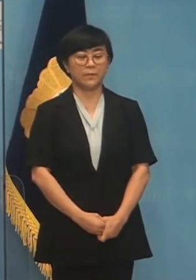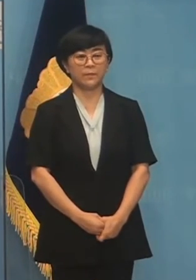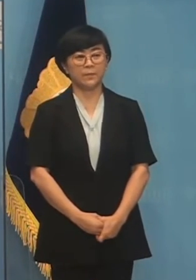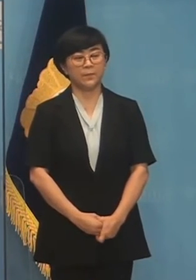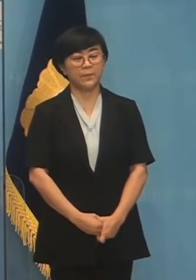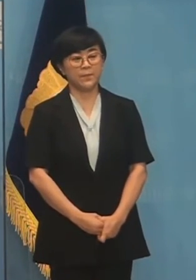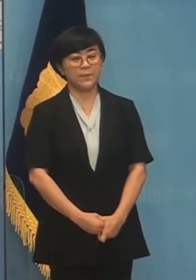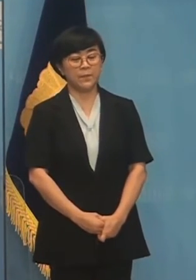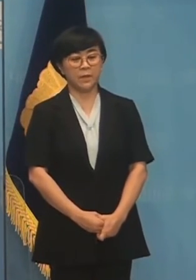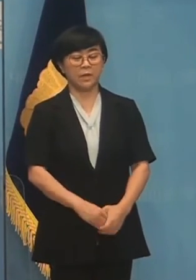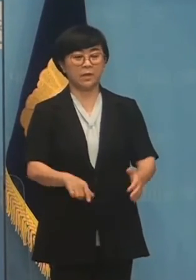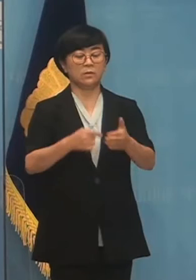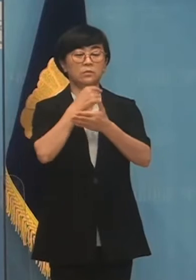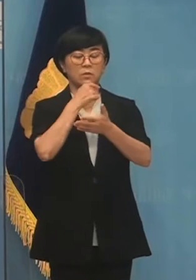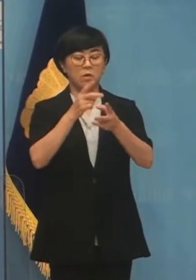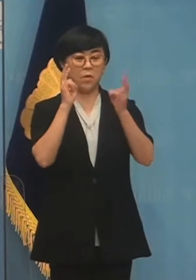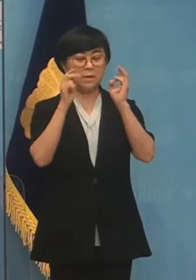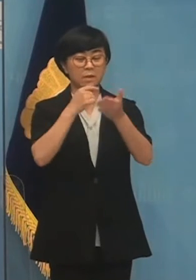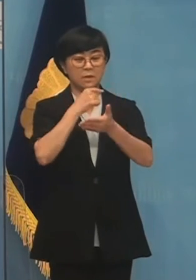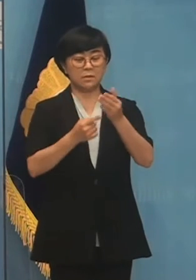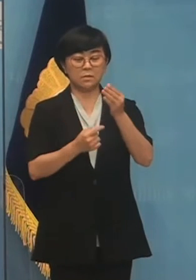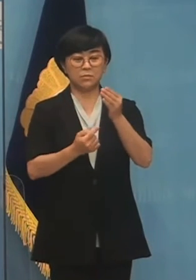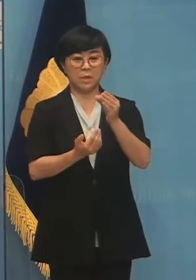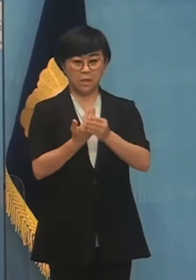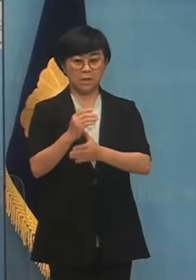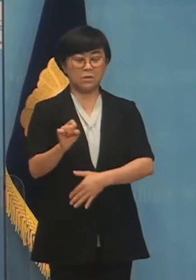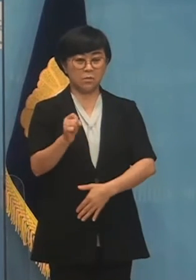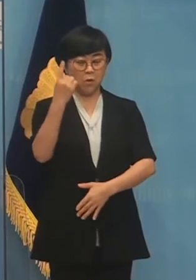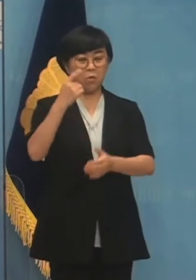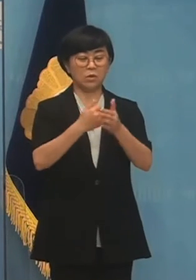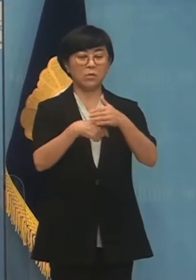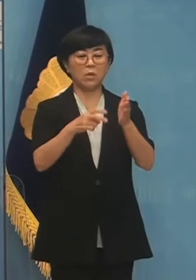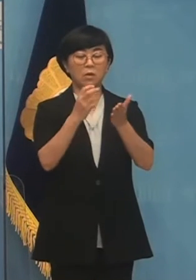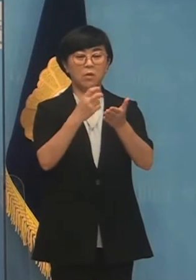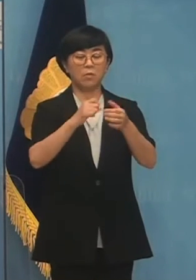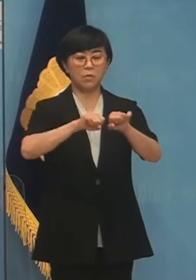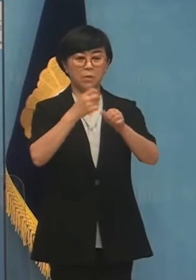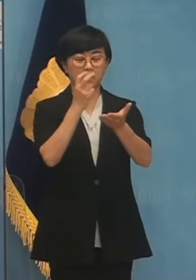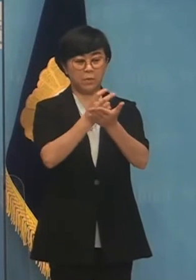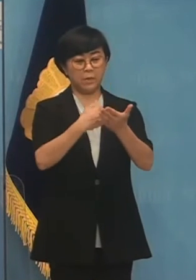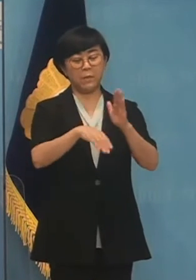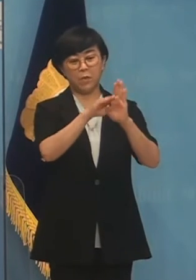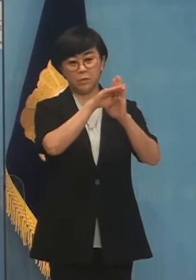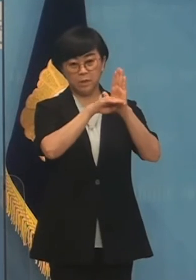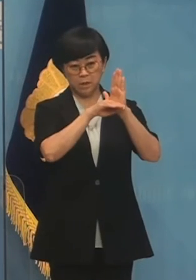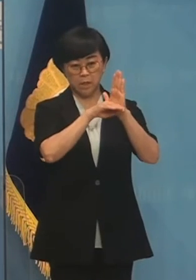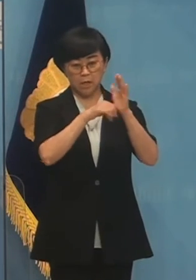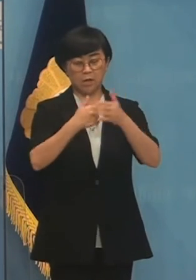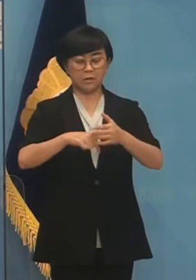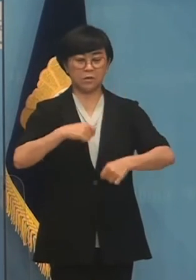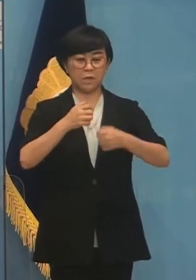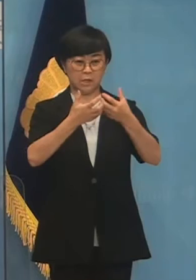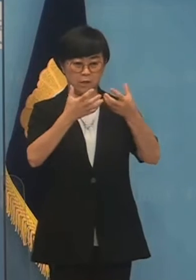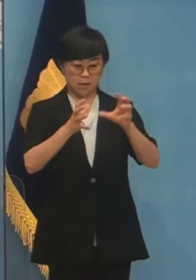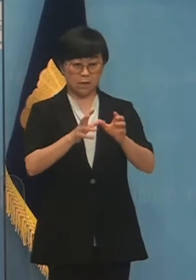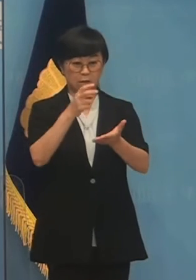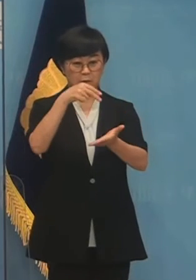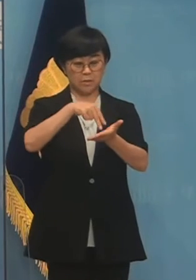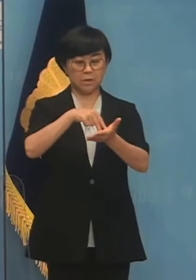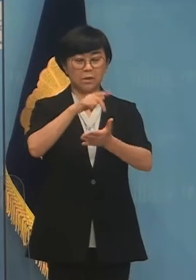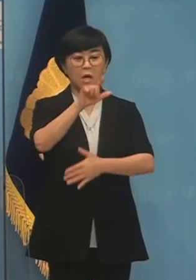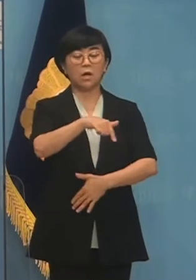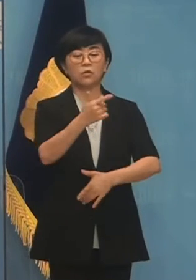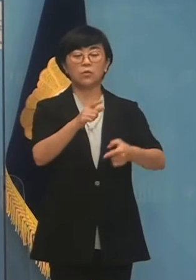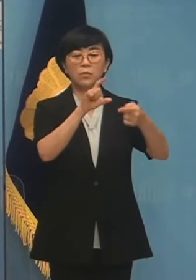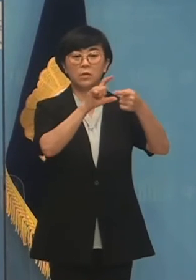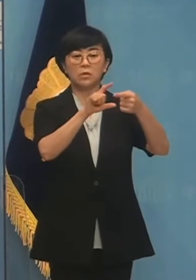네, 중대재해처벌 등에 관한 법률 시행령 제정안에 대한 정의당 입장. 하루